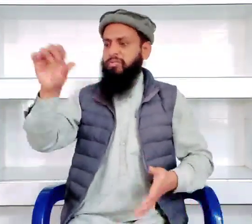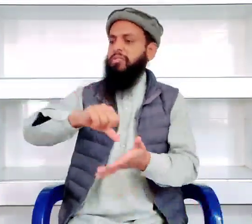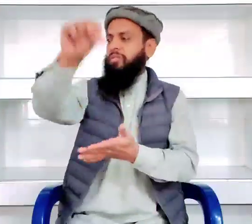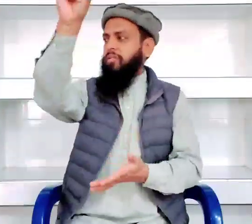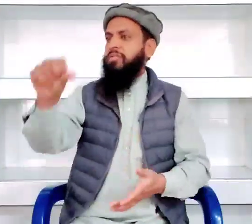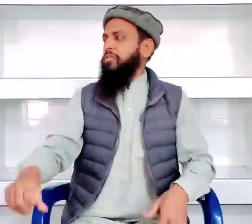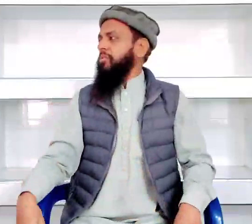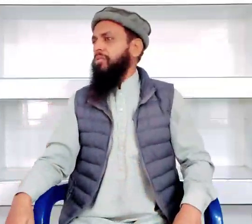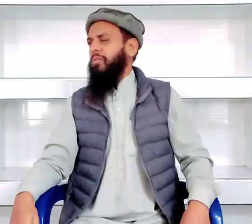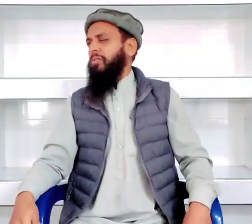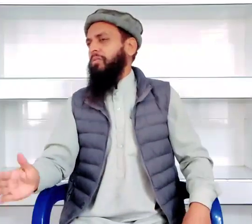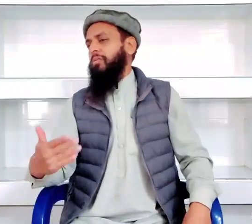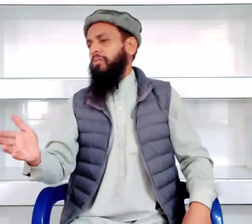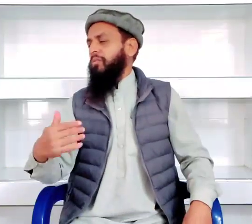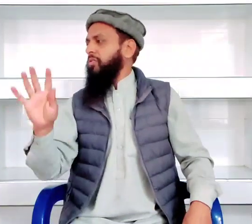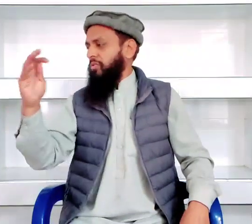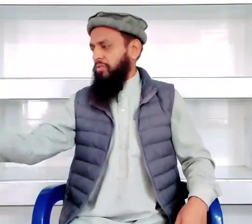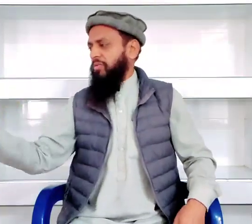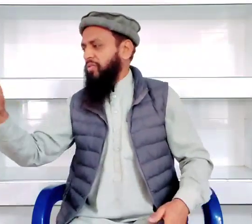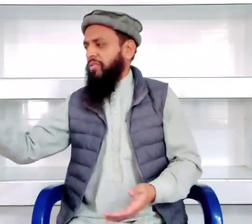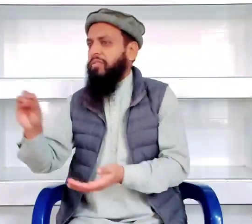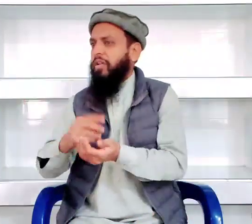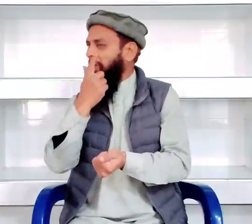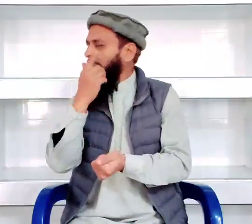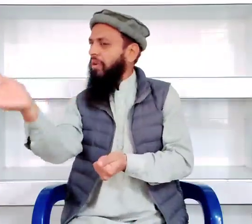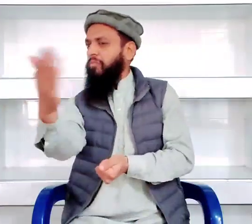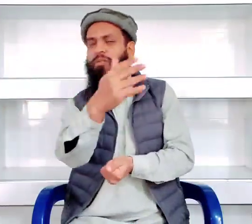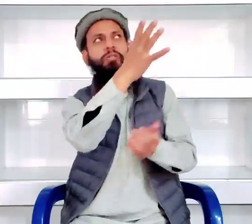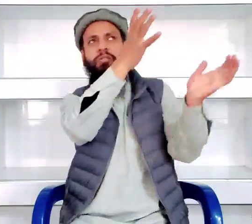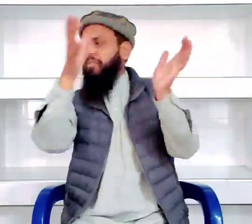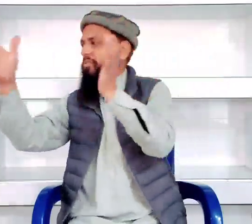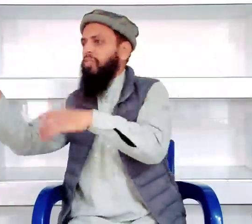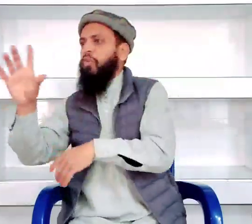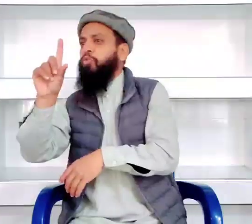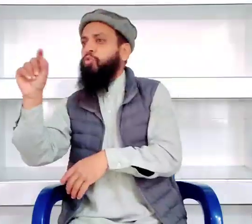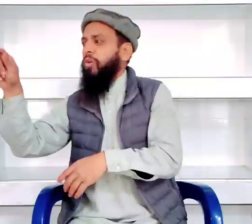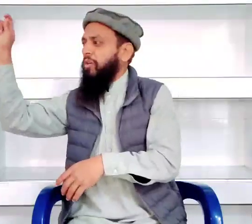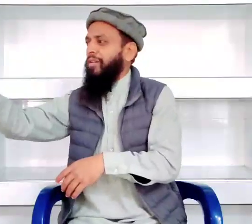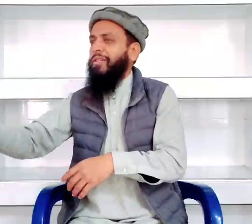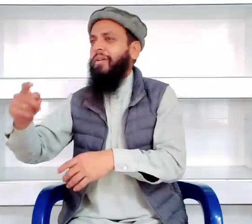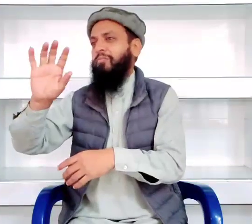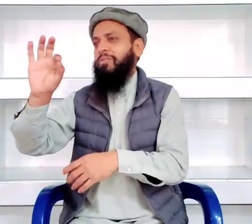اللہ صلی اللہ علیہ وسلم نے منع فرمایا ایک دفعہ وجہ بیان کر دیتی ہے کہ یہ اندر تو کھا دیتا جاتا